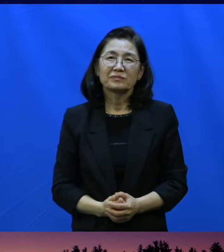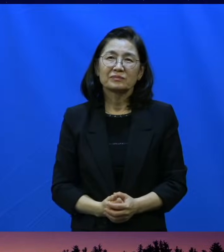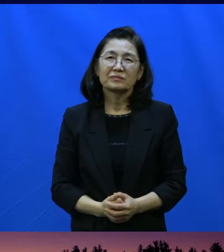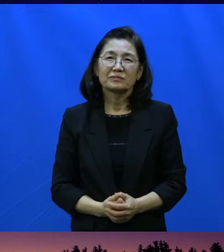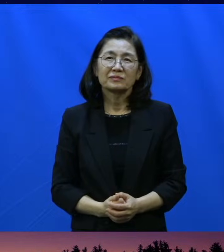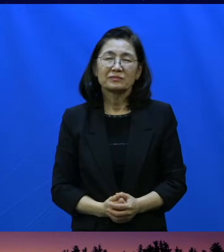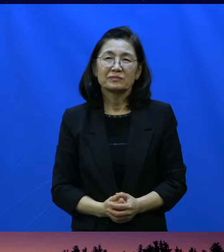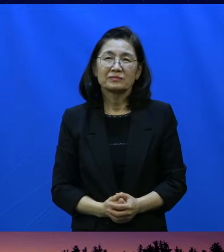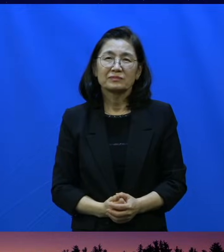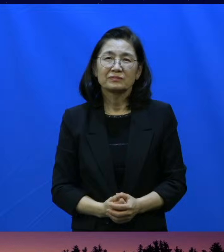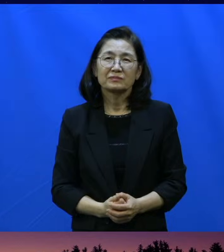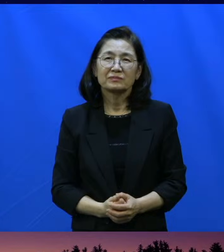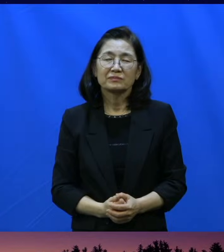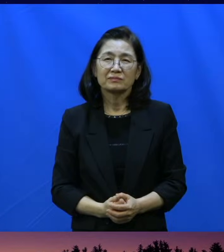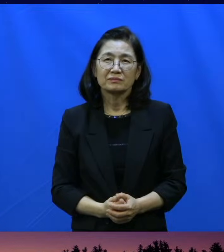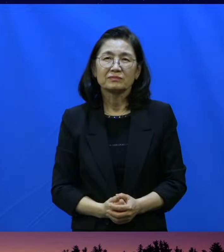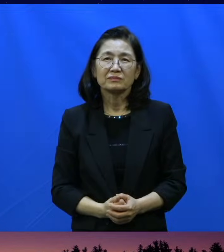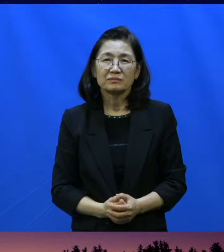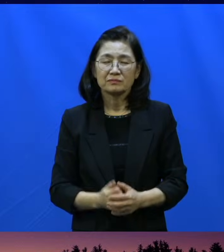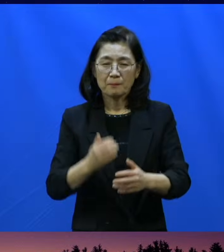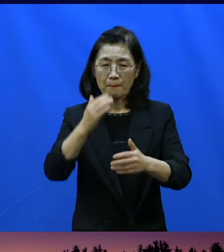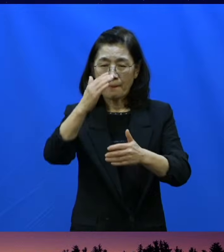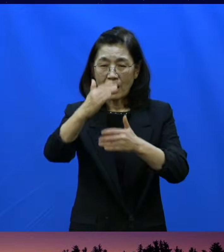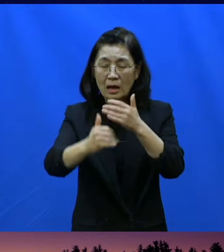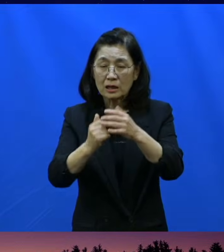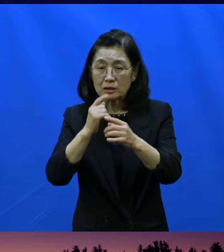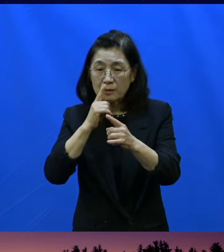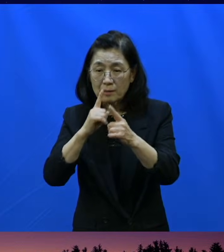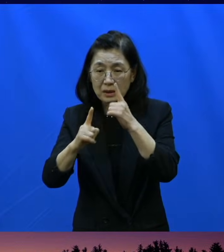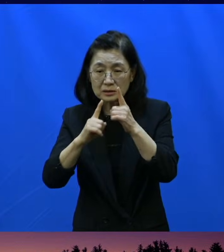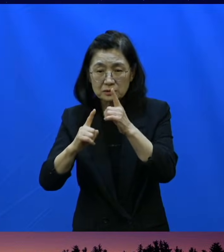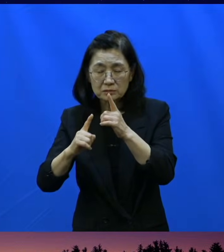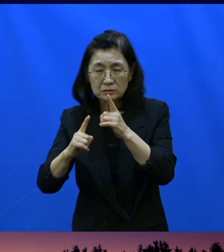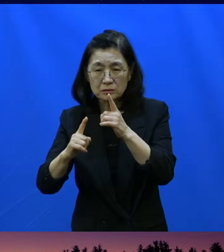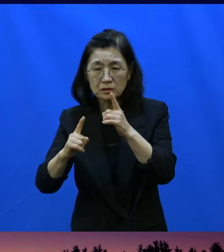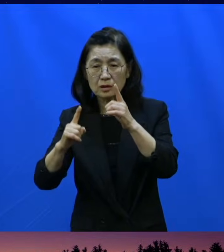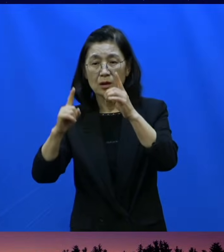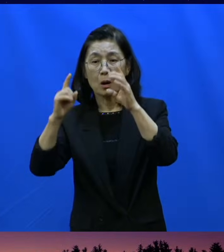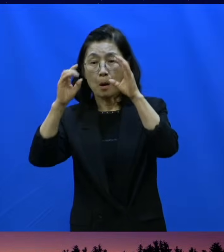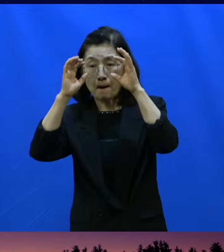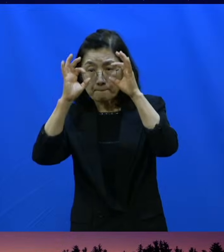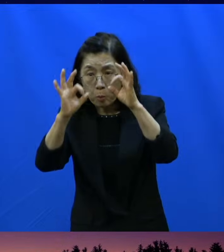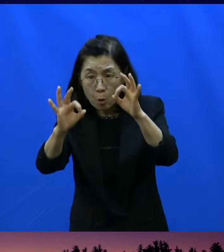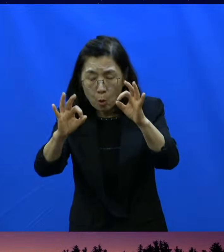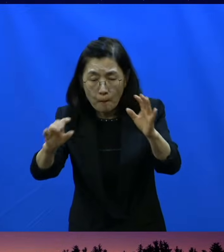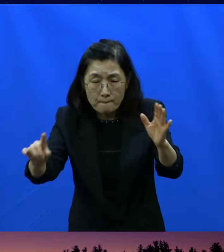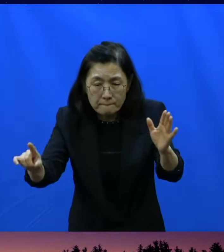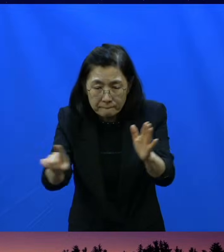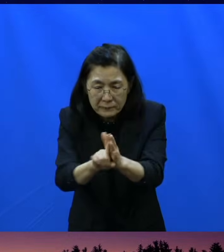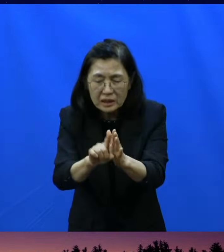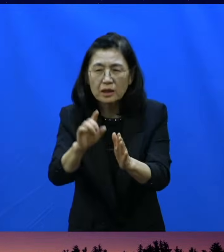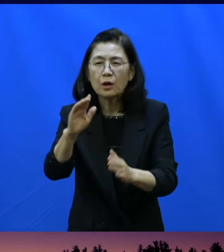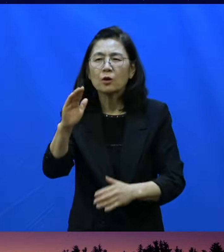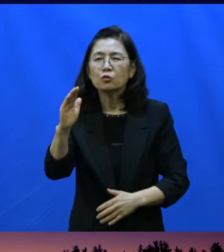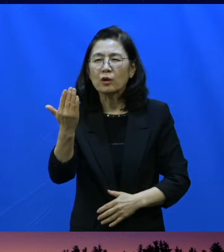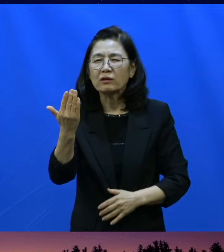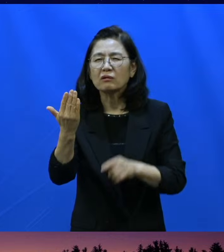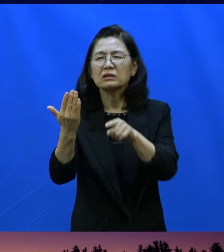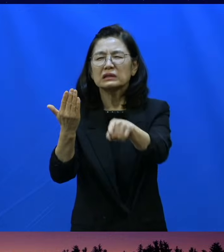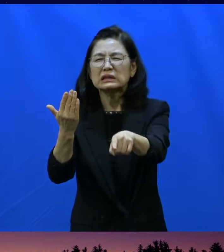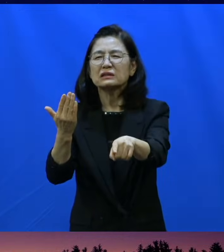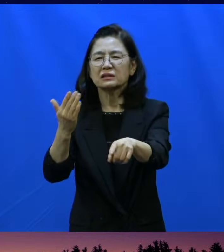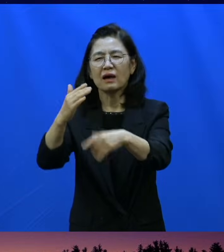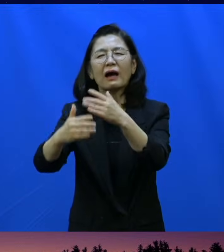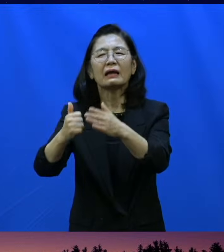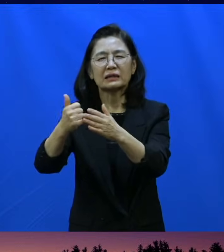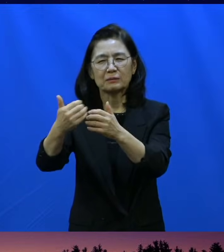이 말씀이 귀에 들어온다. 그게 은혜잖아요. 그거 아무에게나 들어오는 은혜가 아니에요. 우리의 자존심이 다 깨어지는 순간 하나님